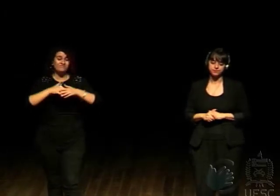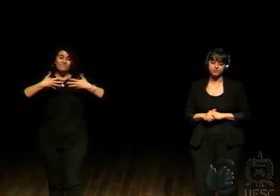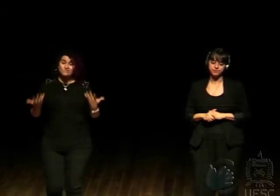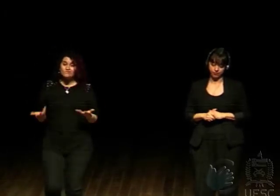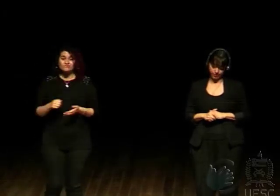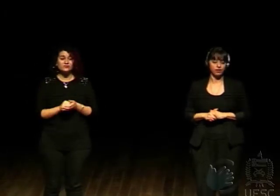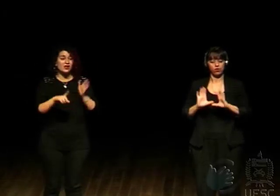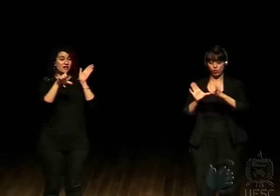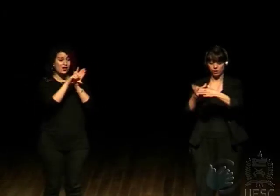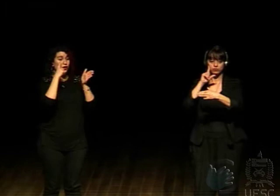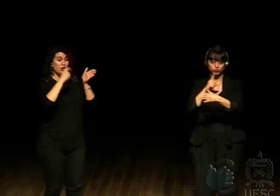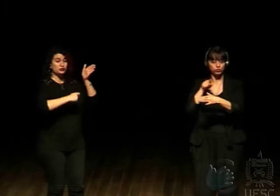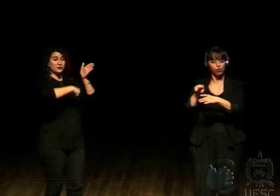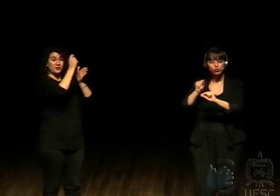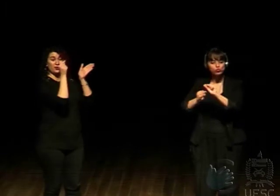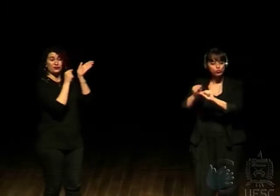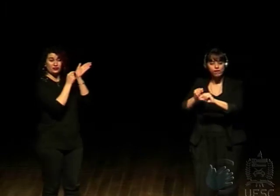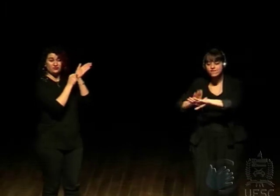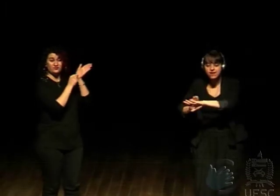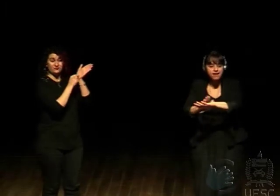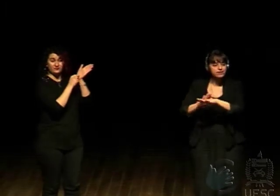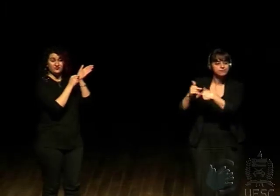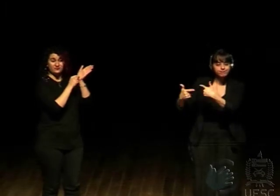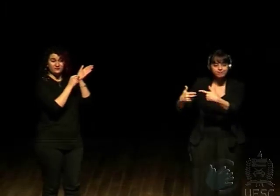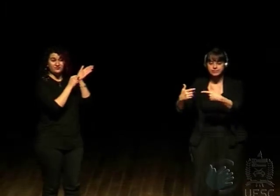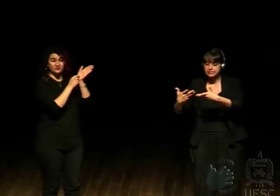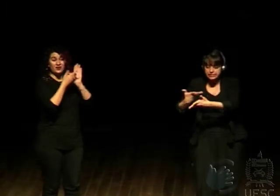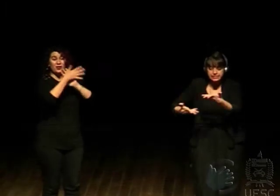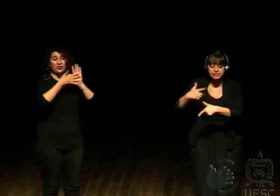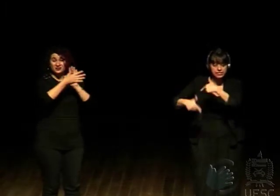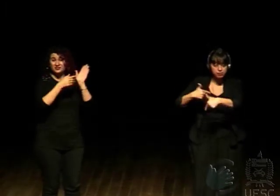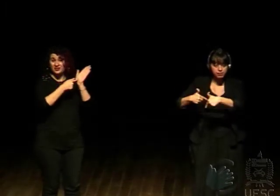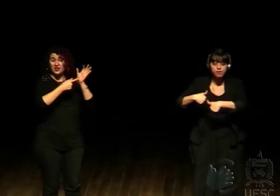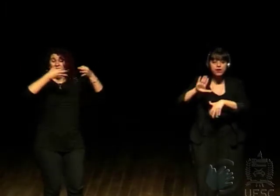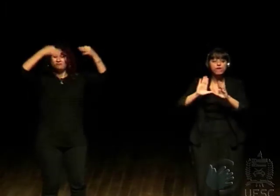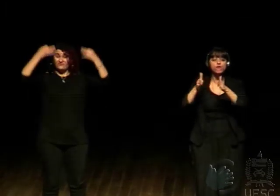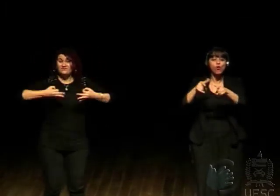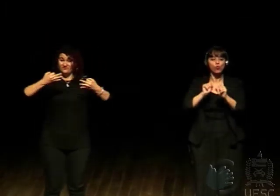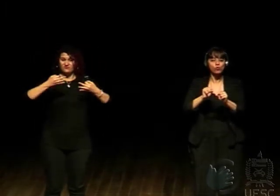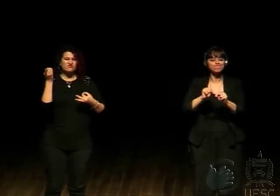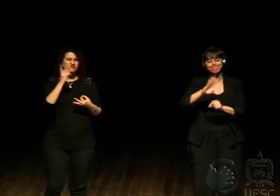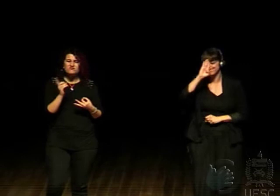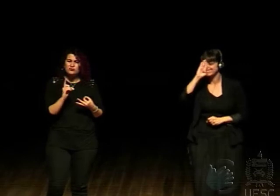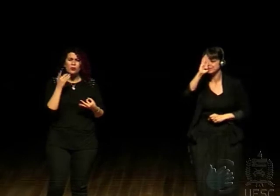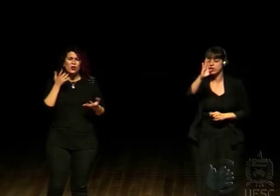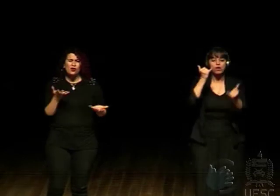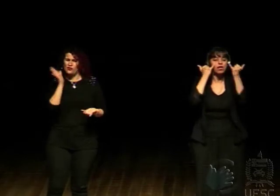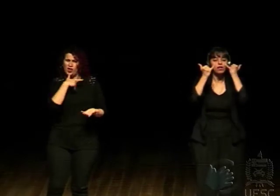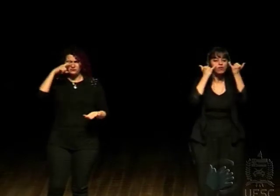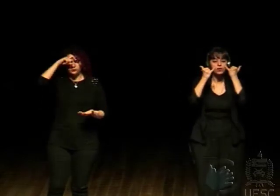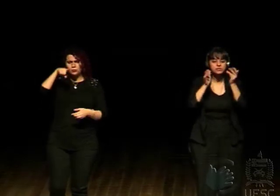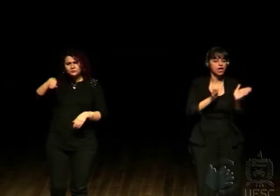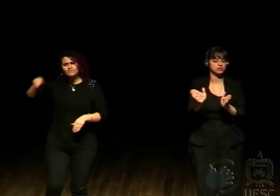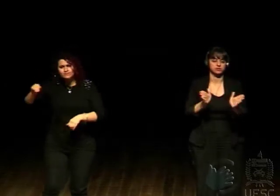comunidad sorda propiamente han estado más concentradas en el acceso a la información.